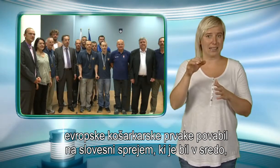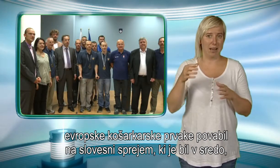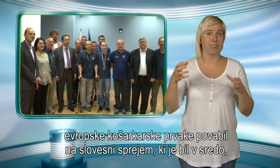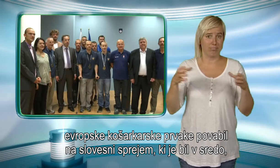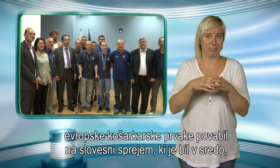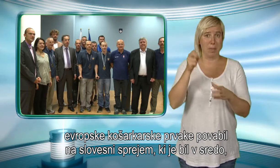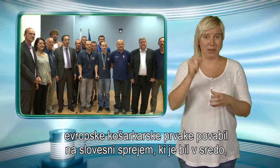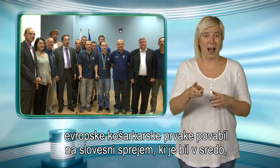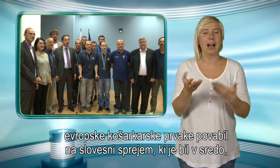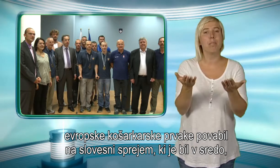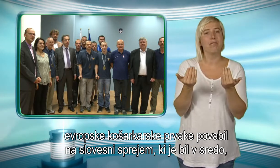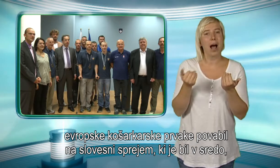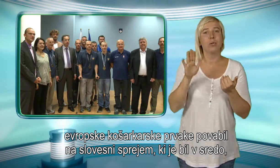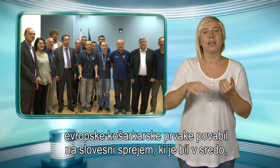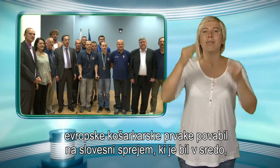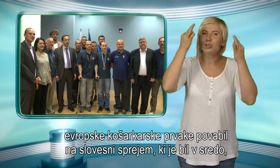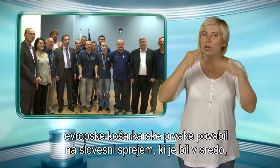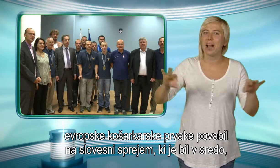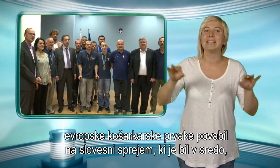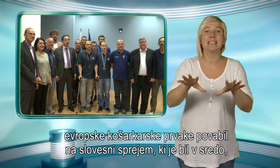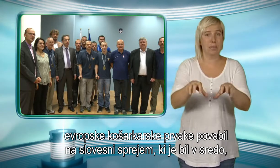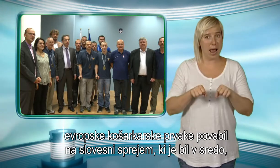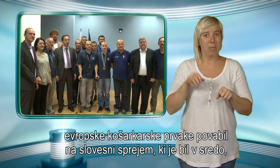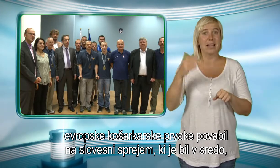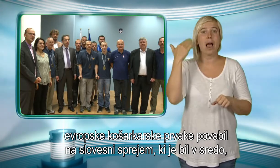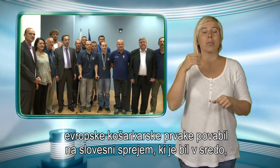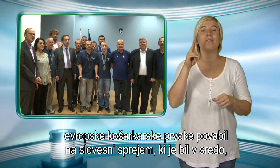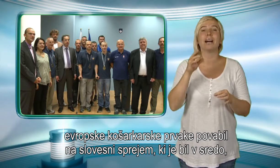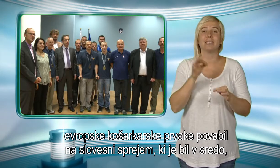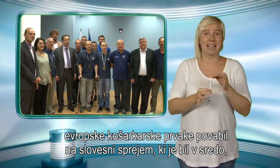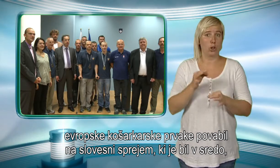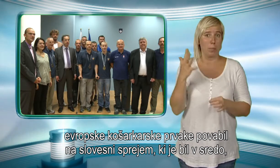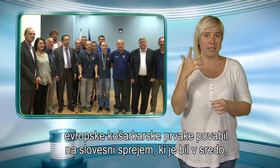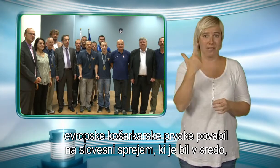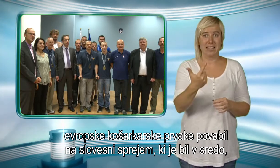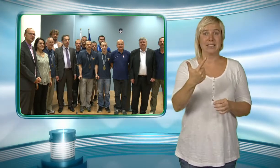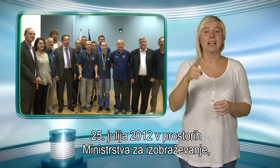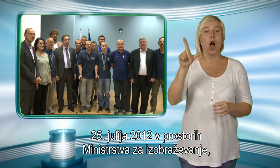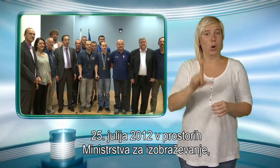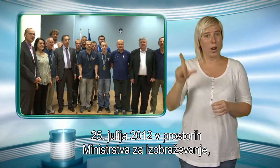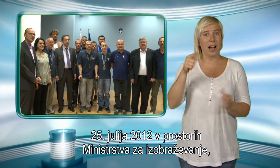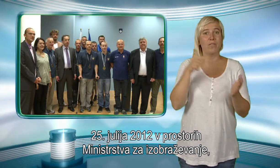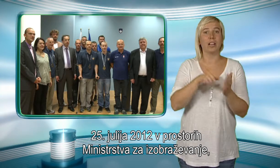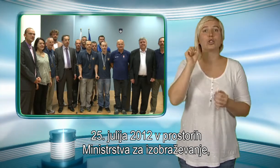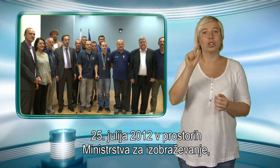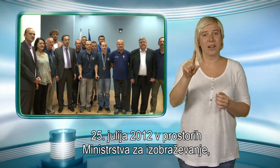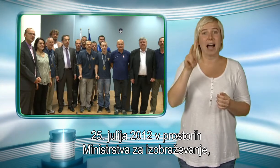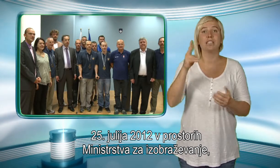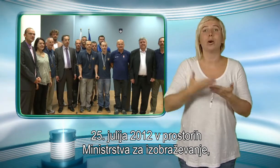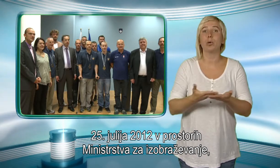ki je bil v sredo 25. julija 2012 v prostorih Ministrstva za izobraževanje, znanost, kulturo in šport.